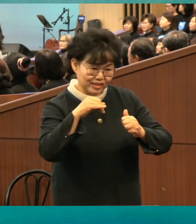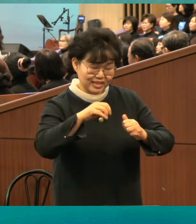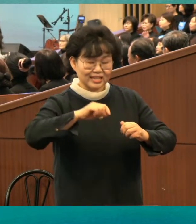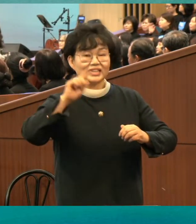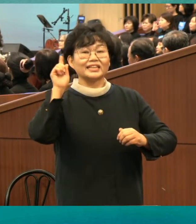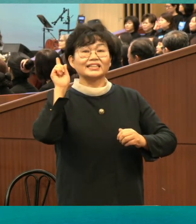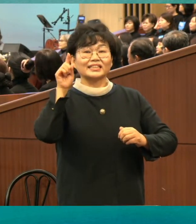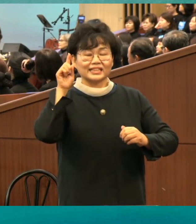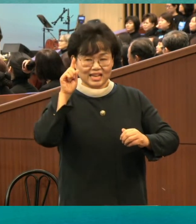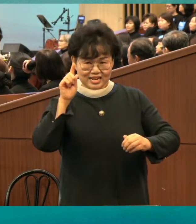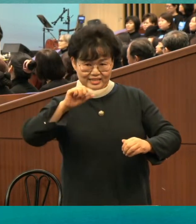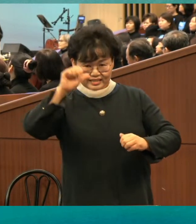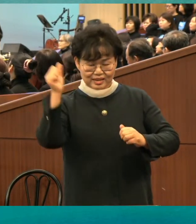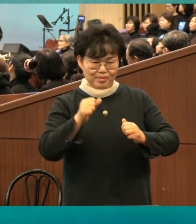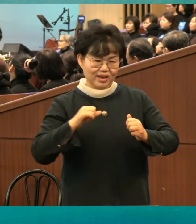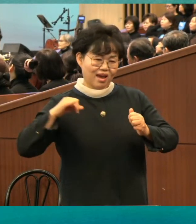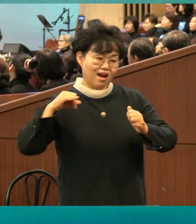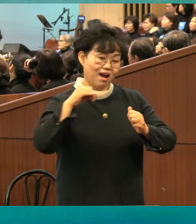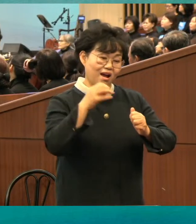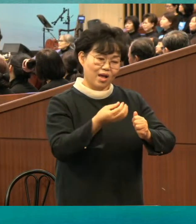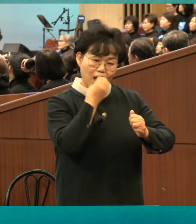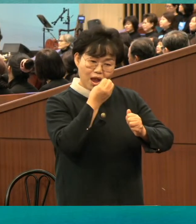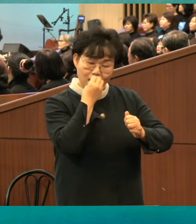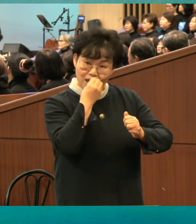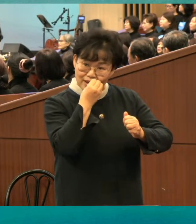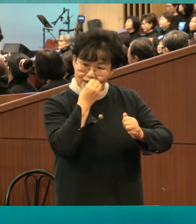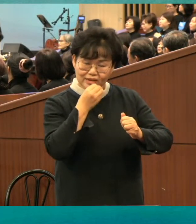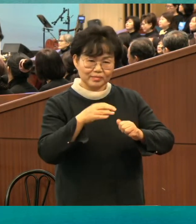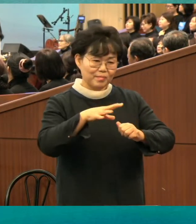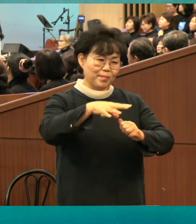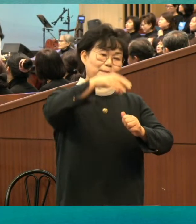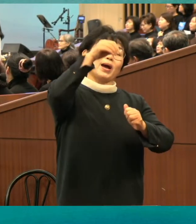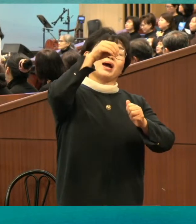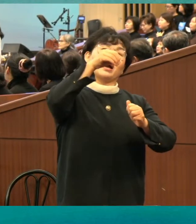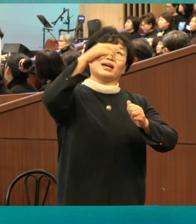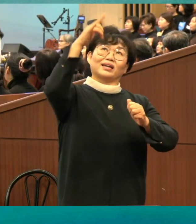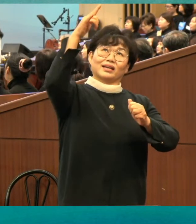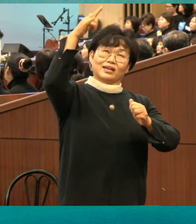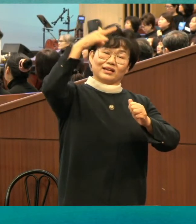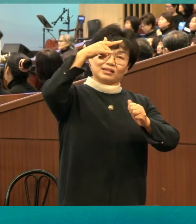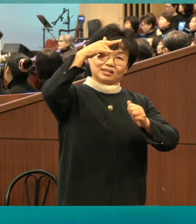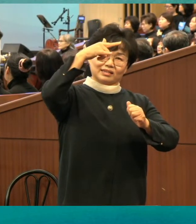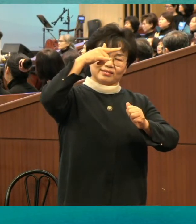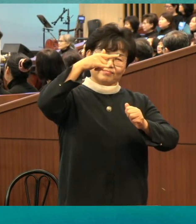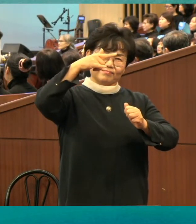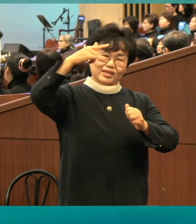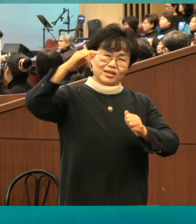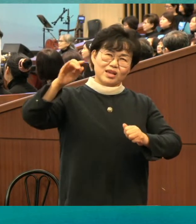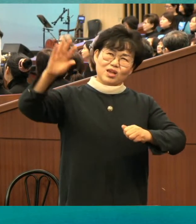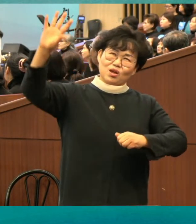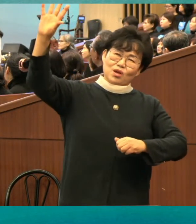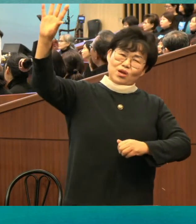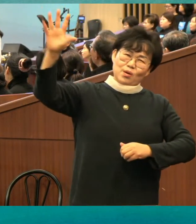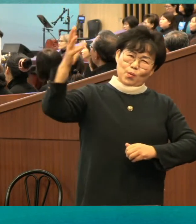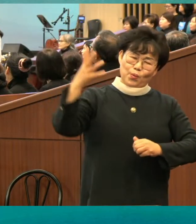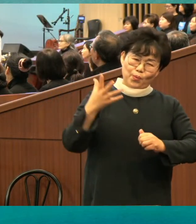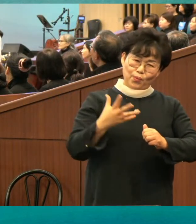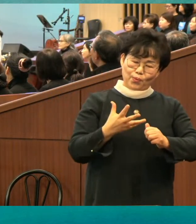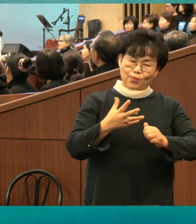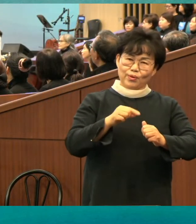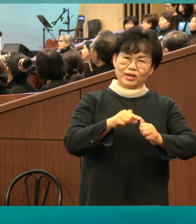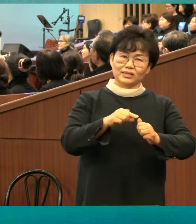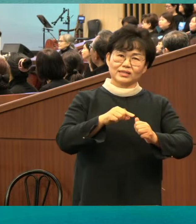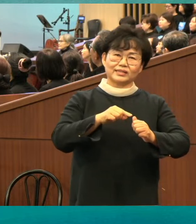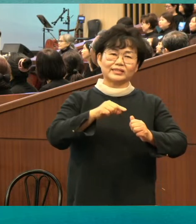그 박넝쿨을 갉아먹게 하심에 시드니라. 해가 뜰 때 하나님이 뜨거운 동풍을 예비하셨고